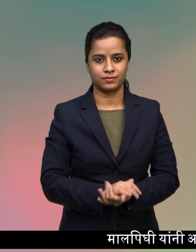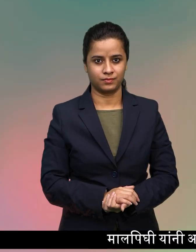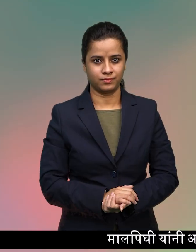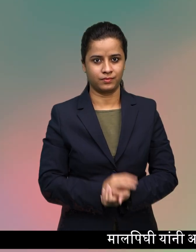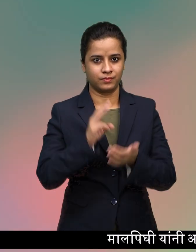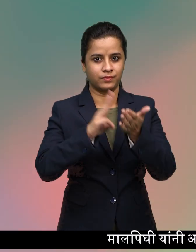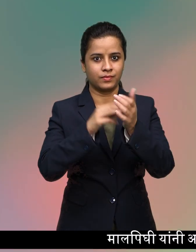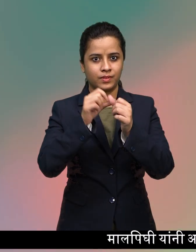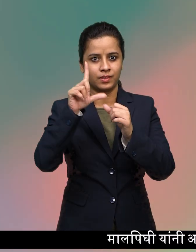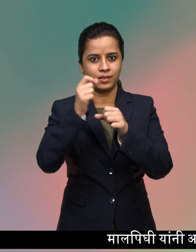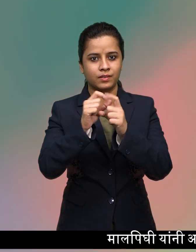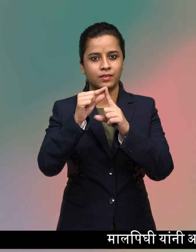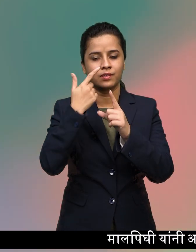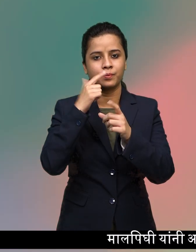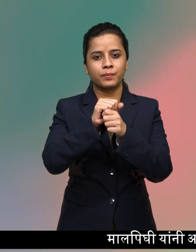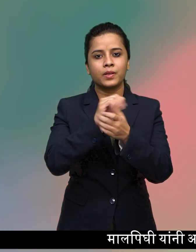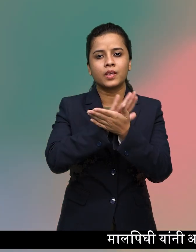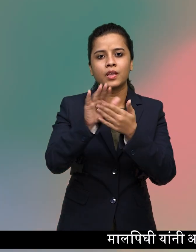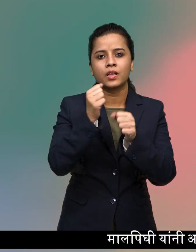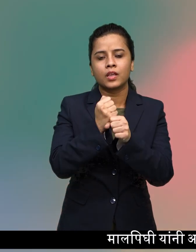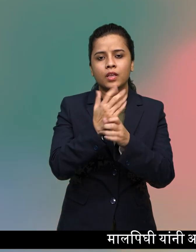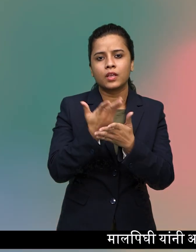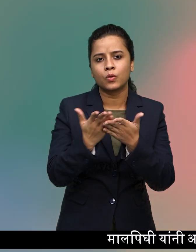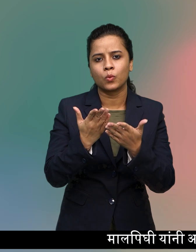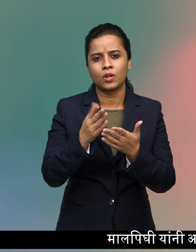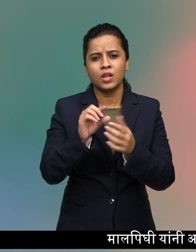मालपिघी यांनी अतिशय पातळ रक्तवाहिन्यांना केस